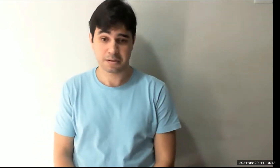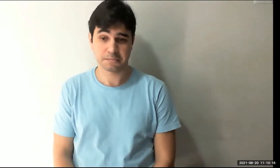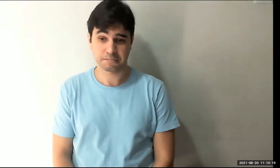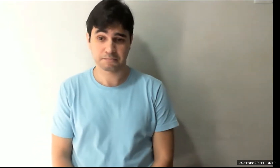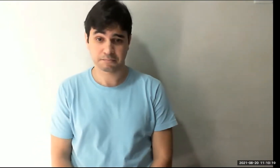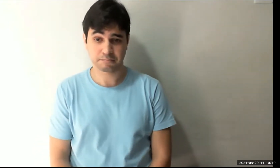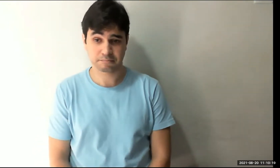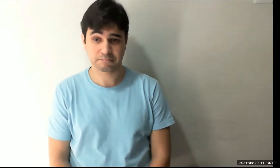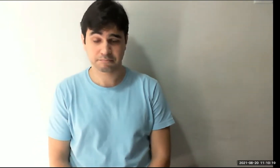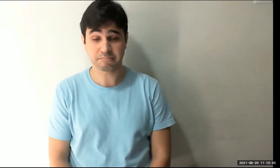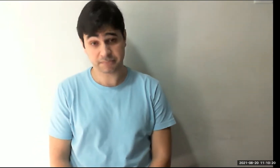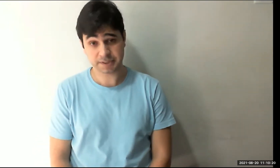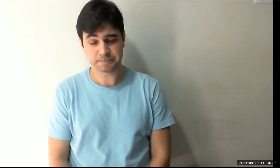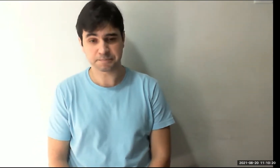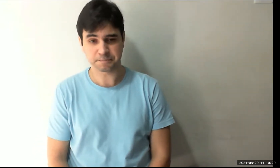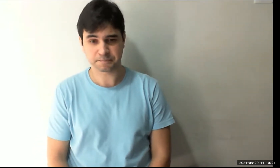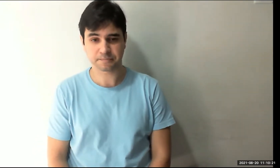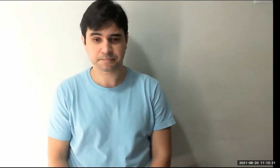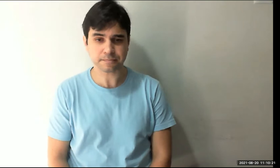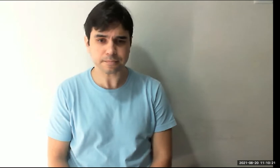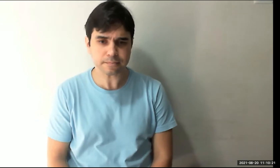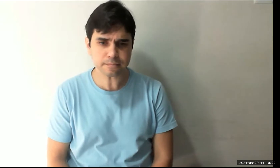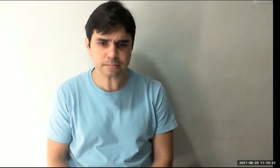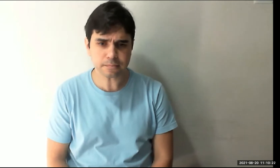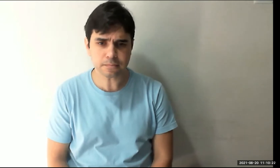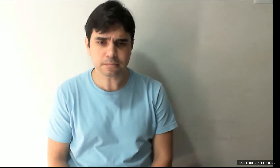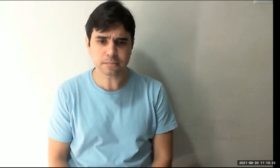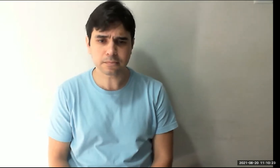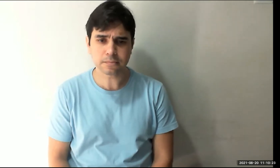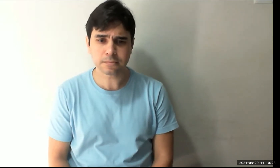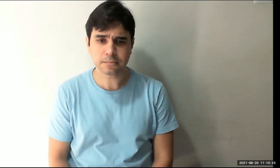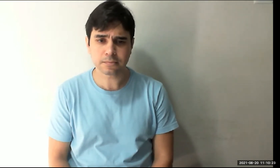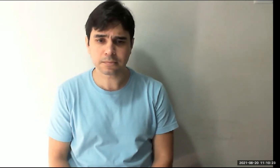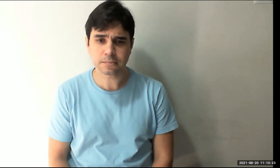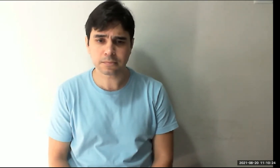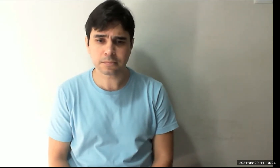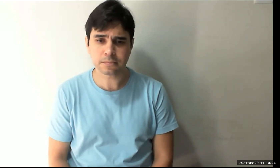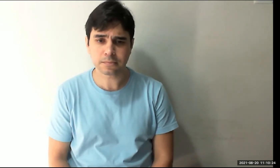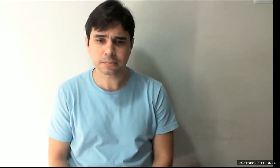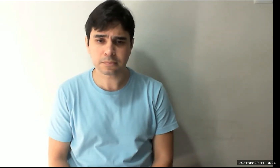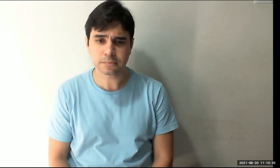Certo, concordo. Agora, outra pessoa que vai falar, Marise, seu sinal mesmo é?